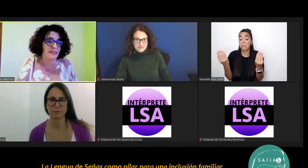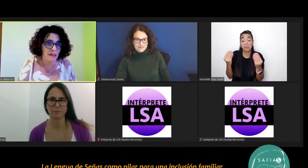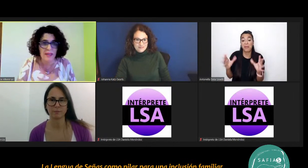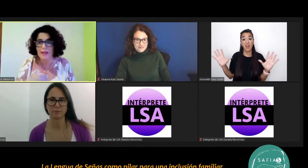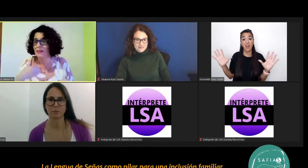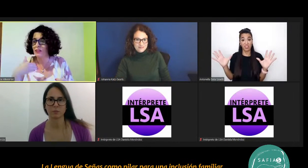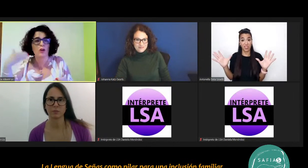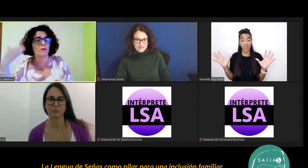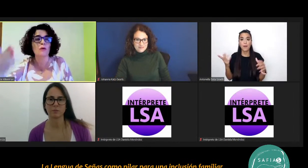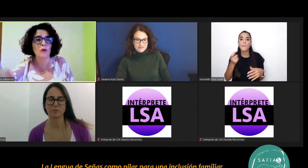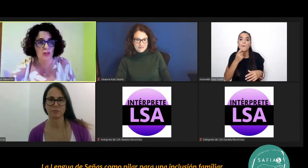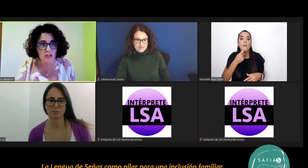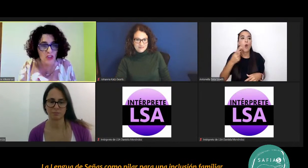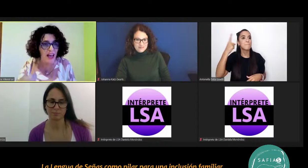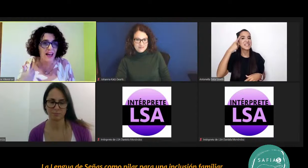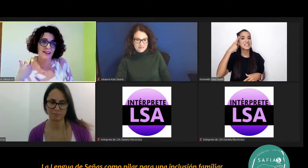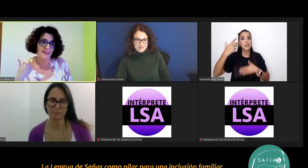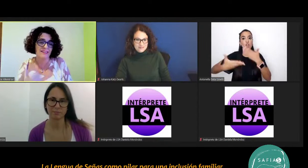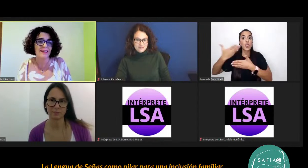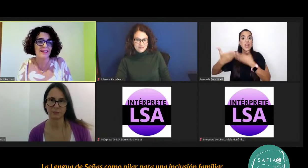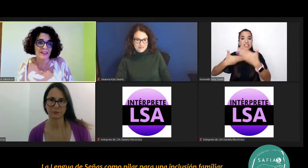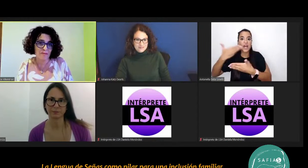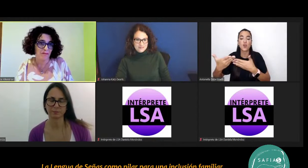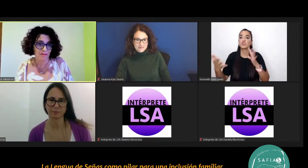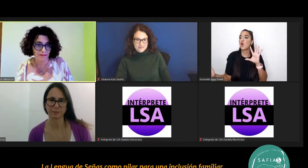del pensamiento, de los vínculos sociales.